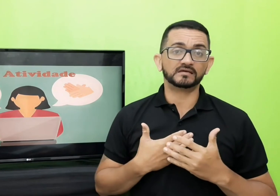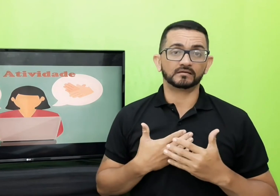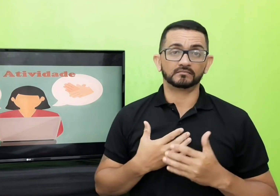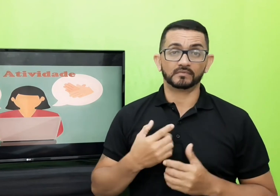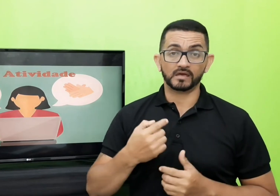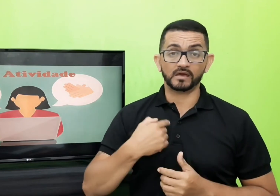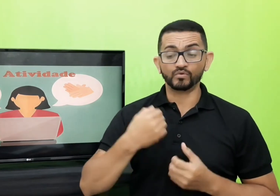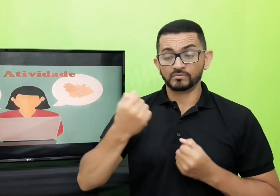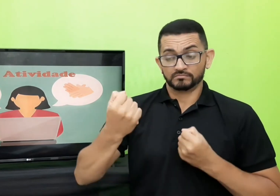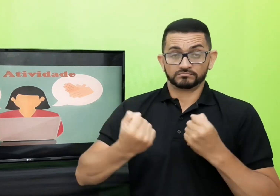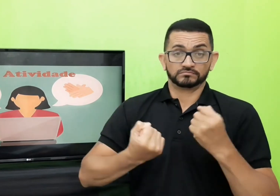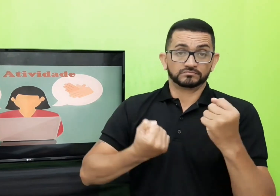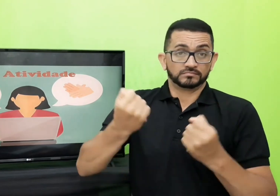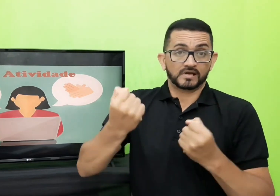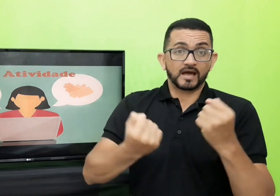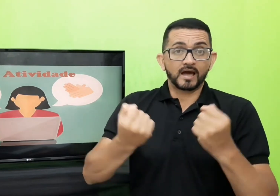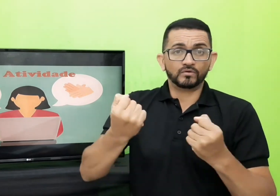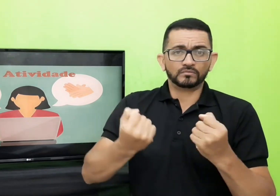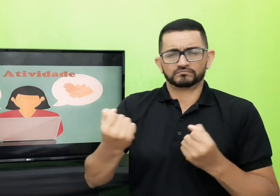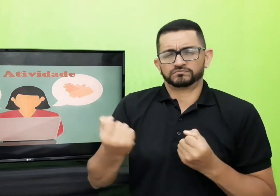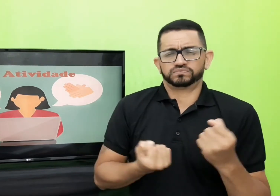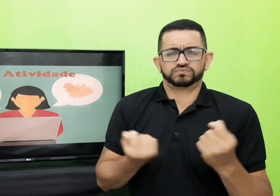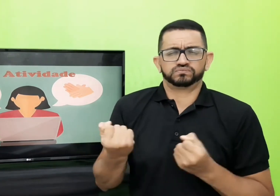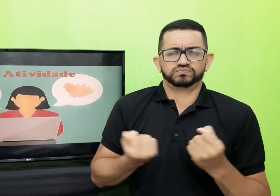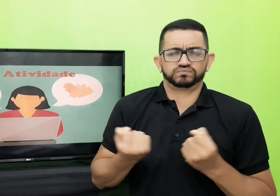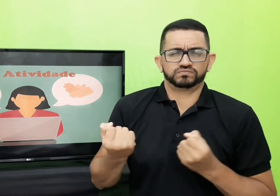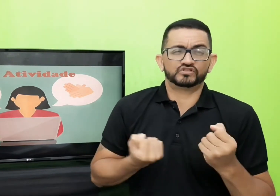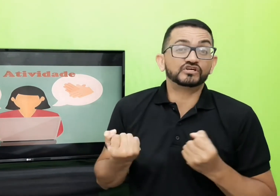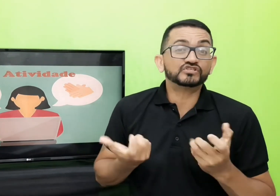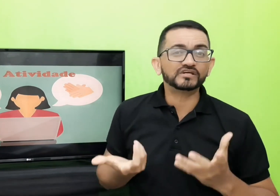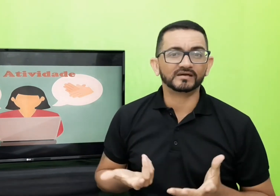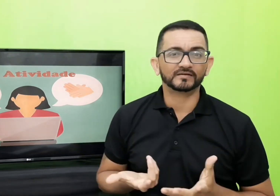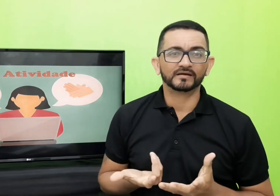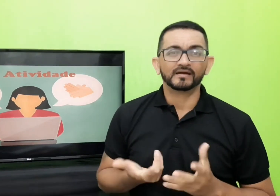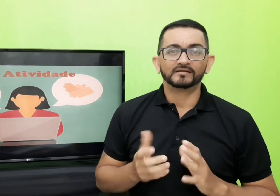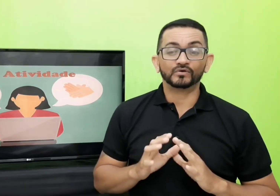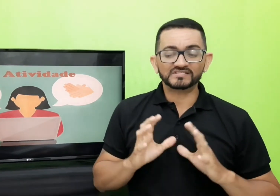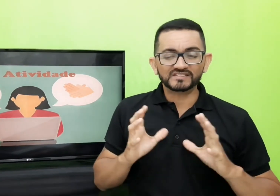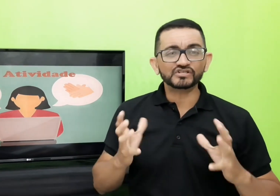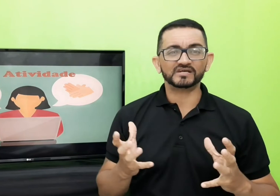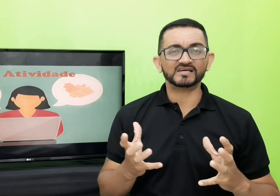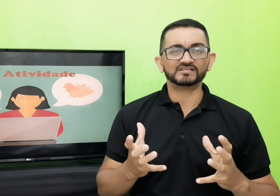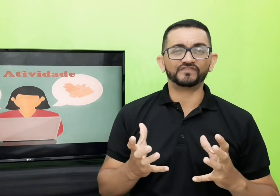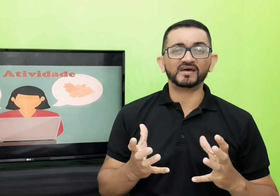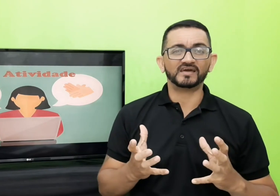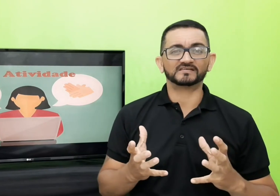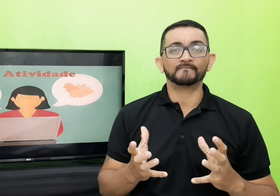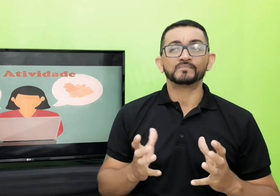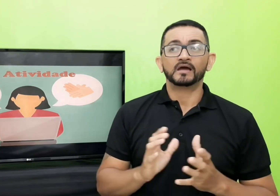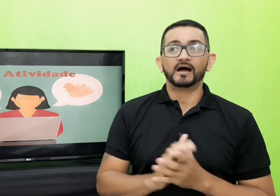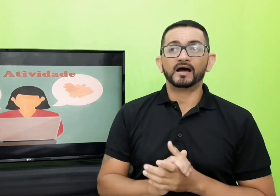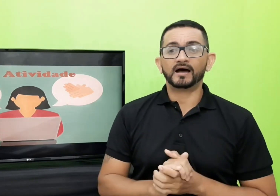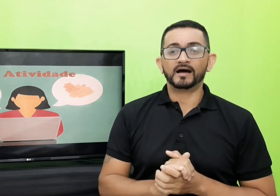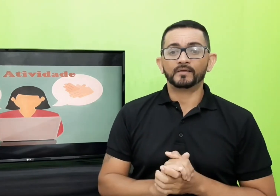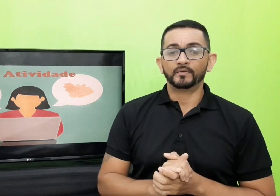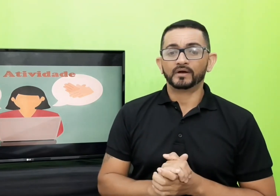assim, eu, carro, dirigir. Não existe essa diferença.